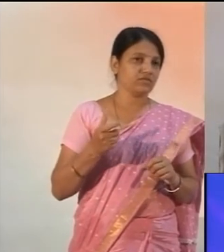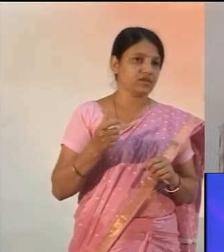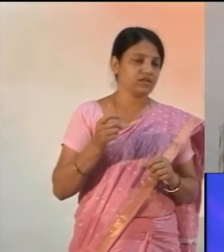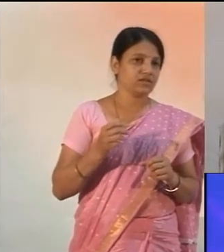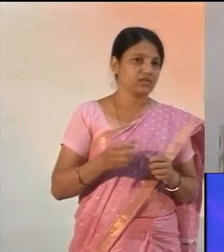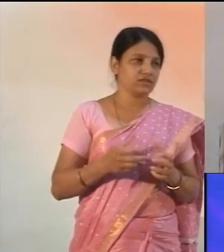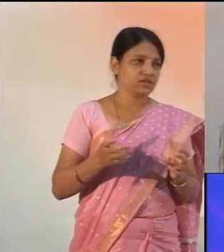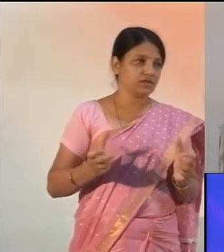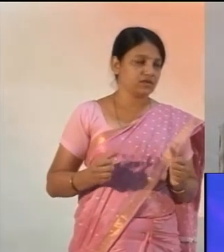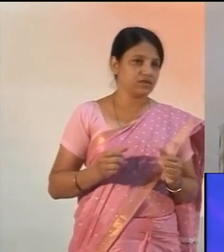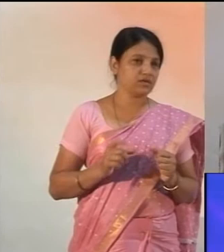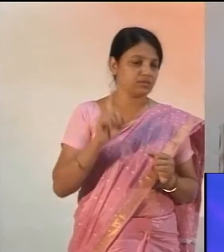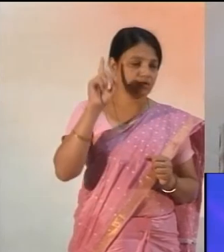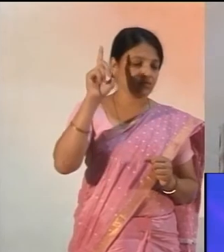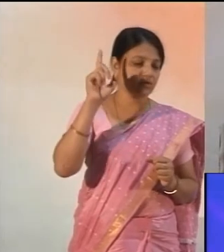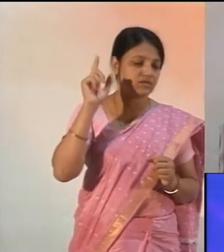भगवान ने